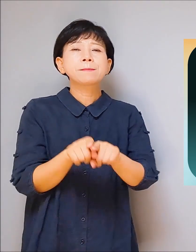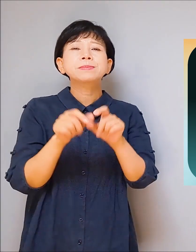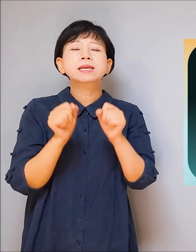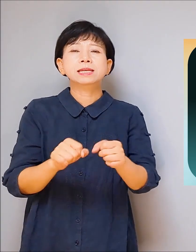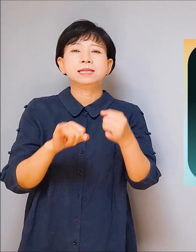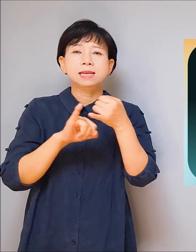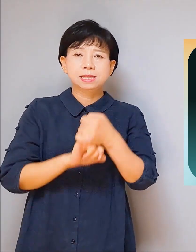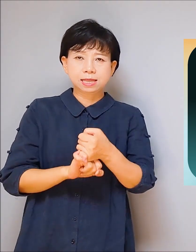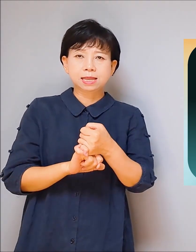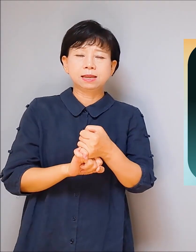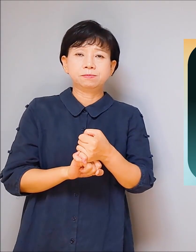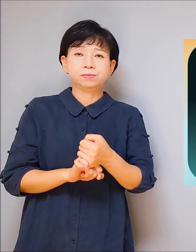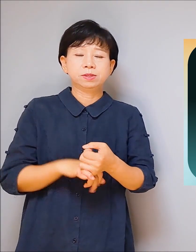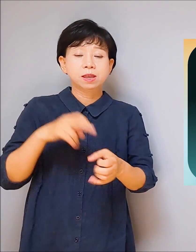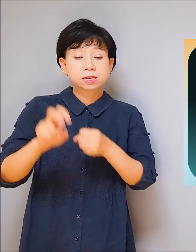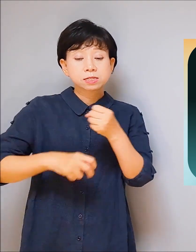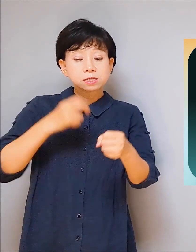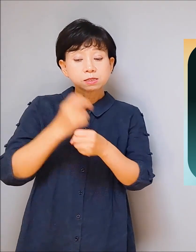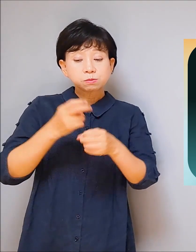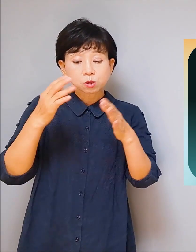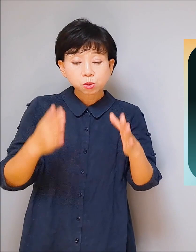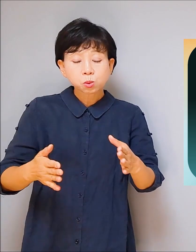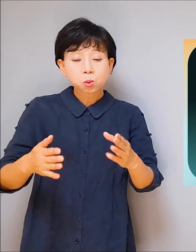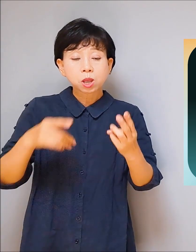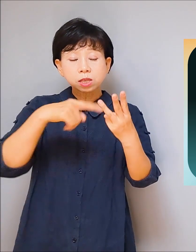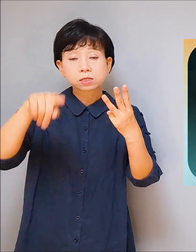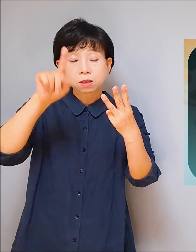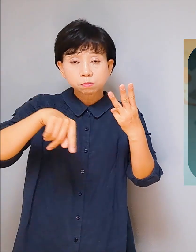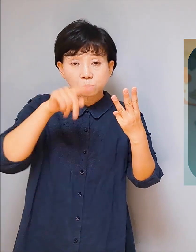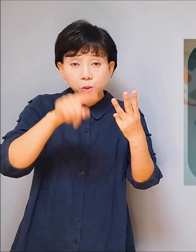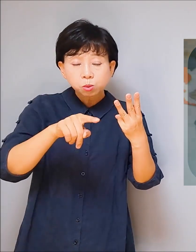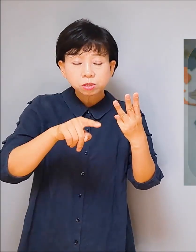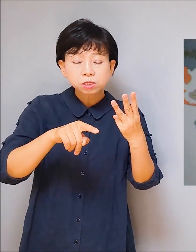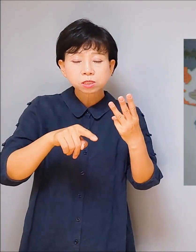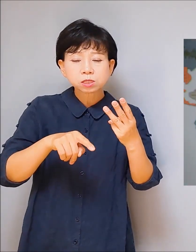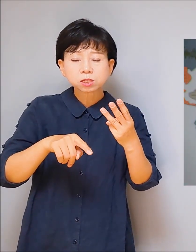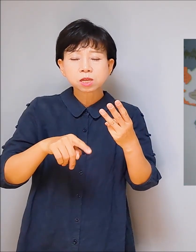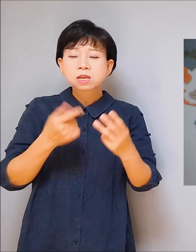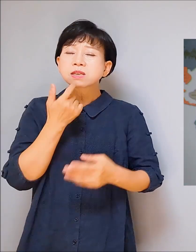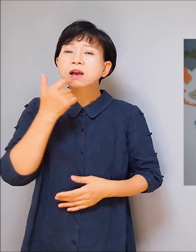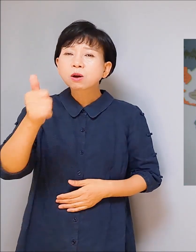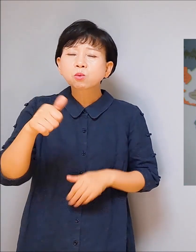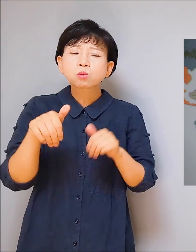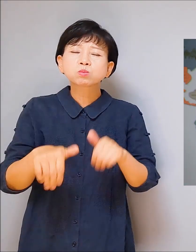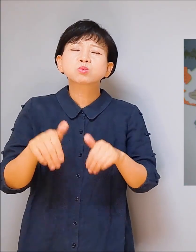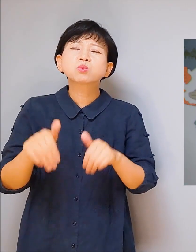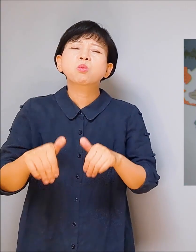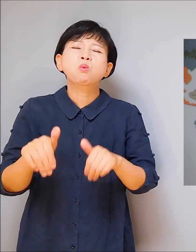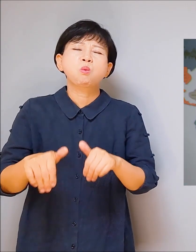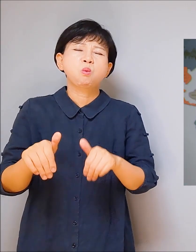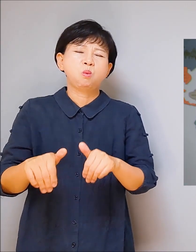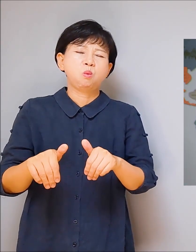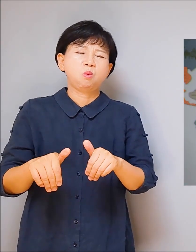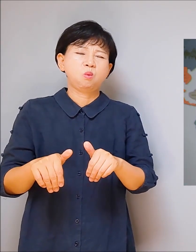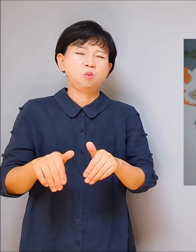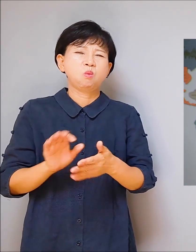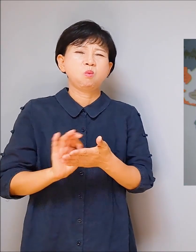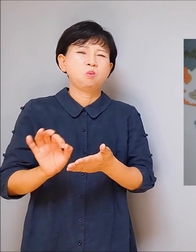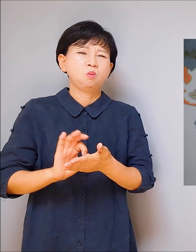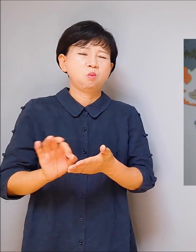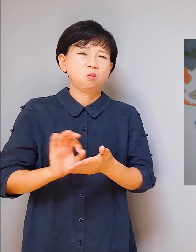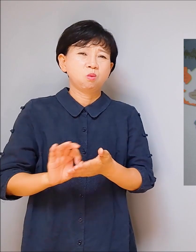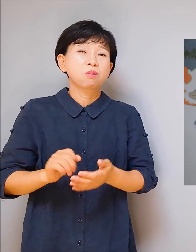아멘. 20년 동안 삼촌 라반은요, 야곱을 종처럼 부려먹습니다. 라반의 아들들 그리고